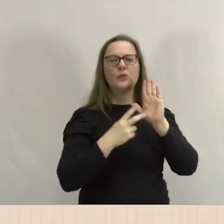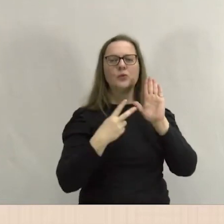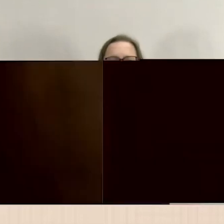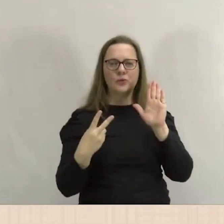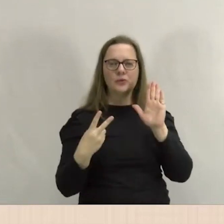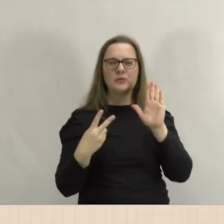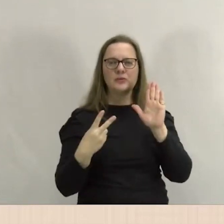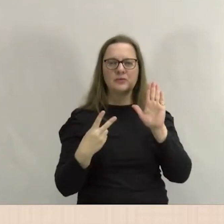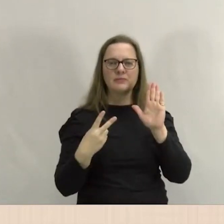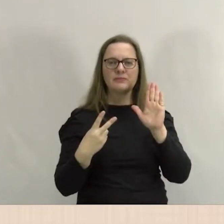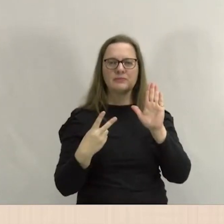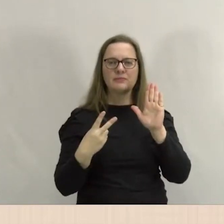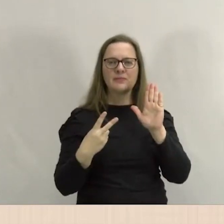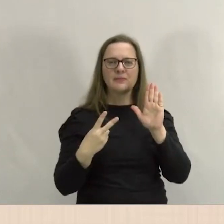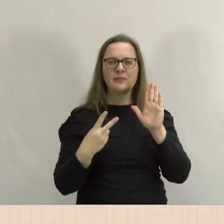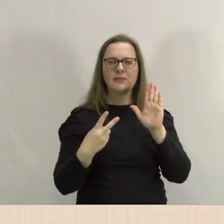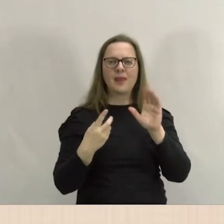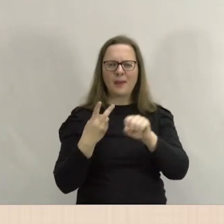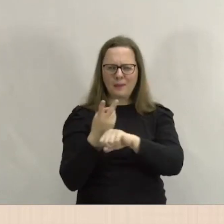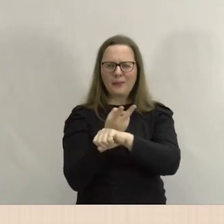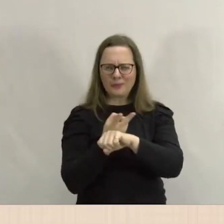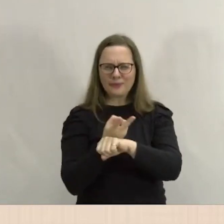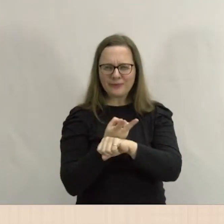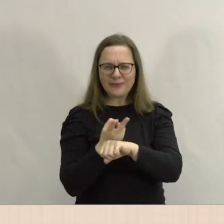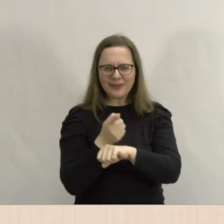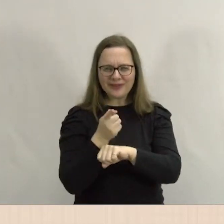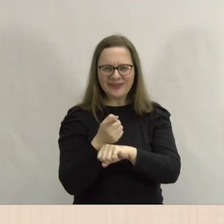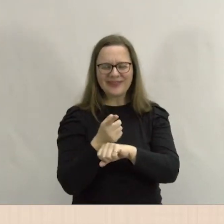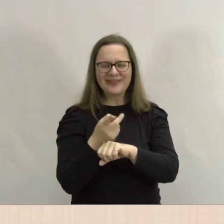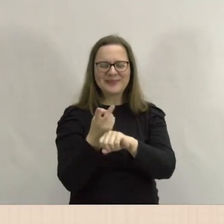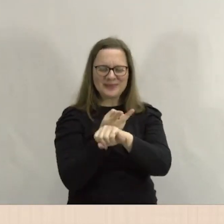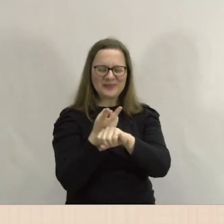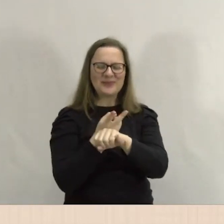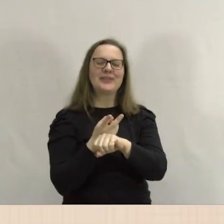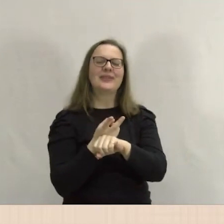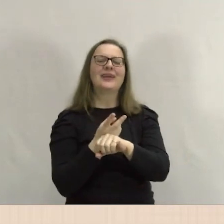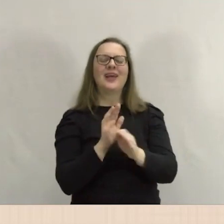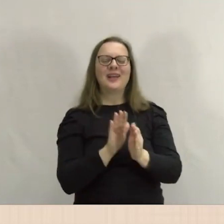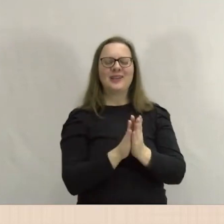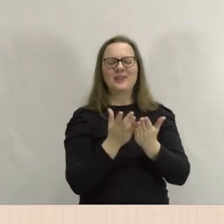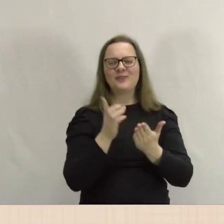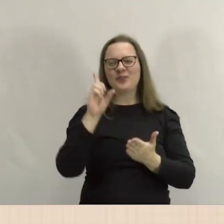Você sabe onde está Joel, não? O Joelzinho está aí?